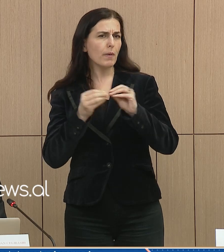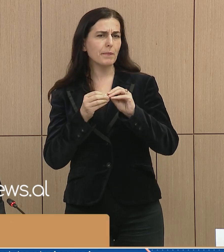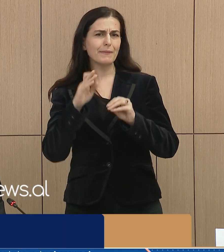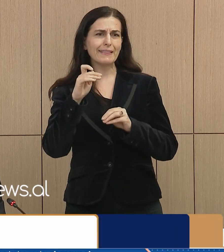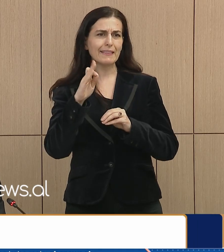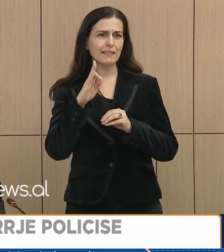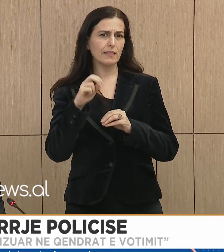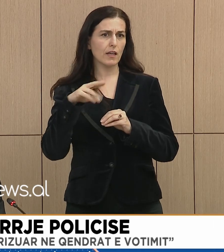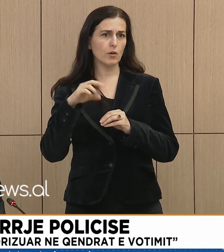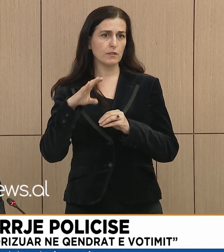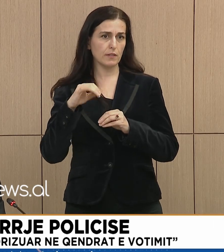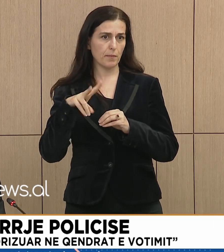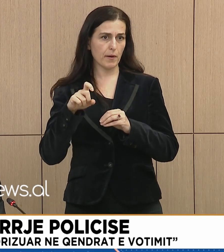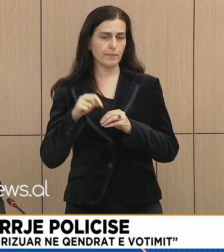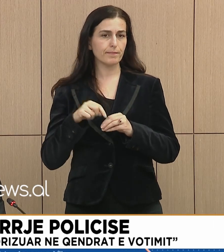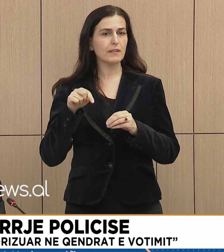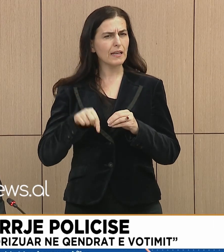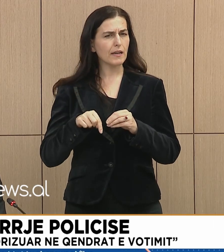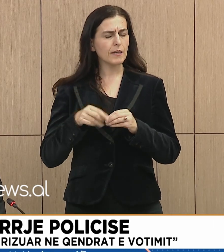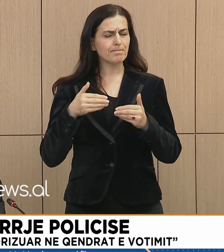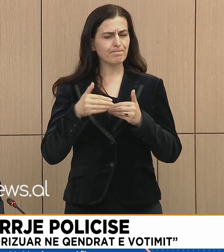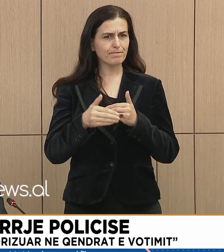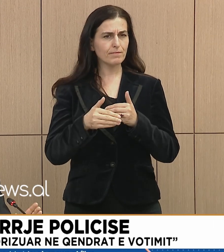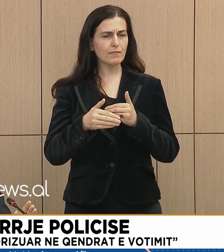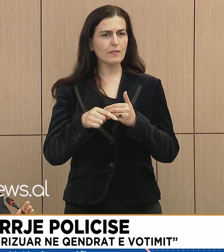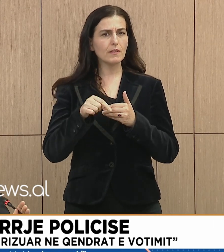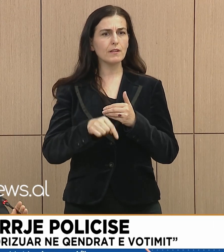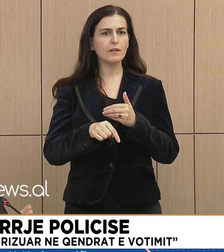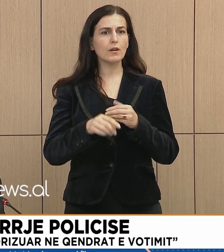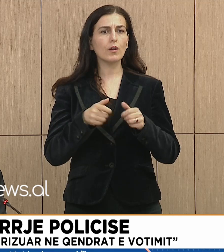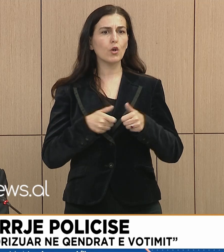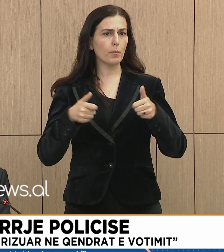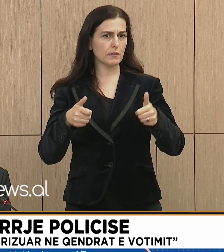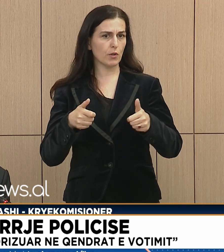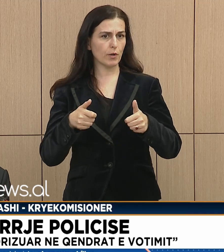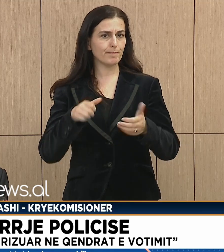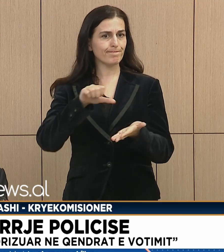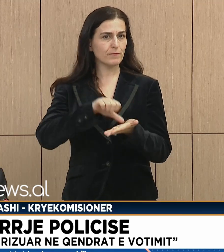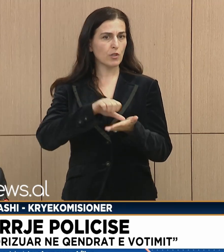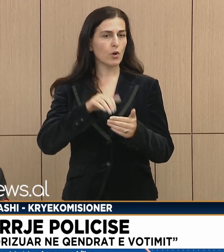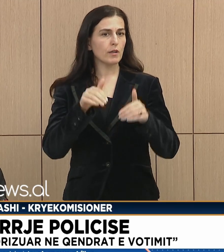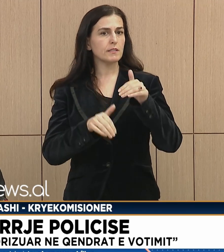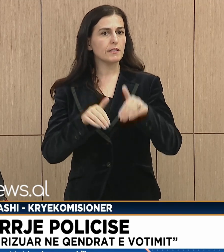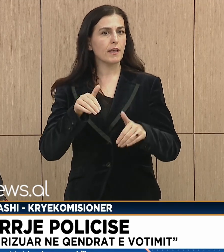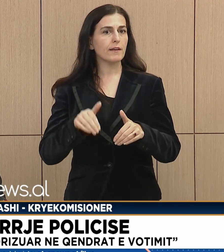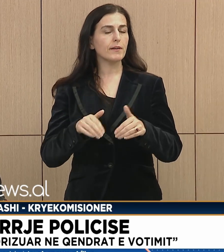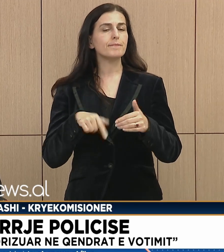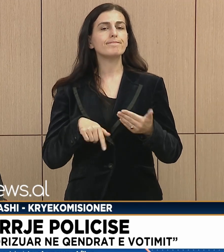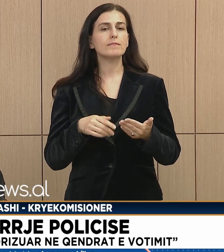Në total, deri tani, në Komisionin Qendror të Zgjedhjeve, nëpërmjet qoftë